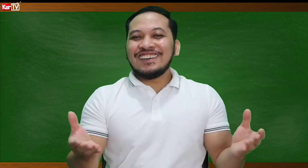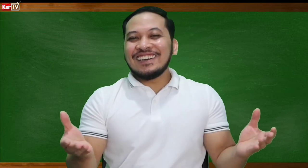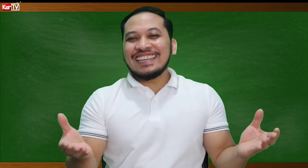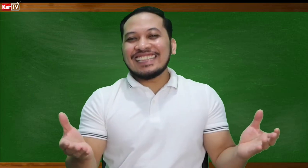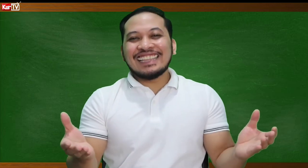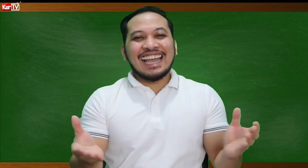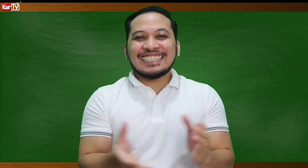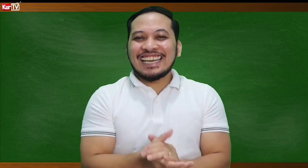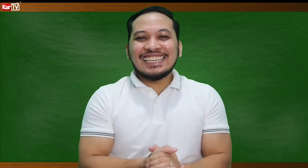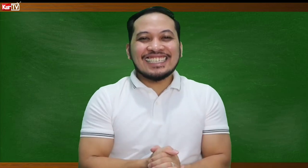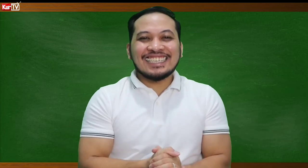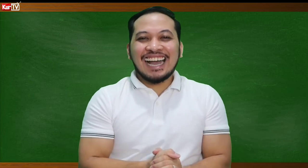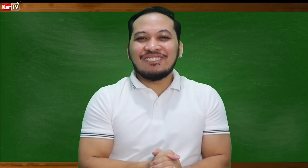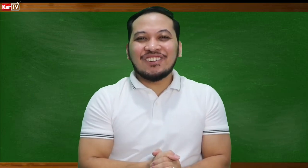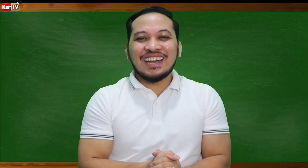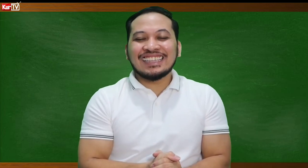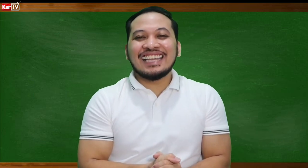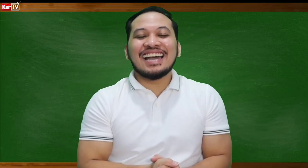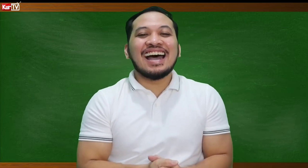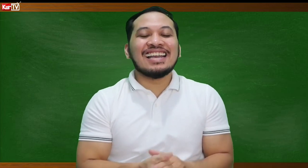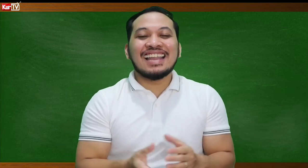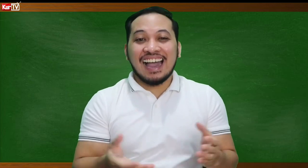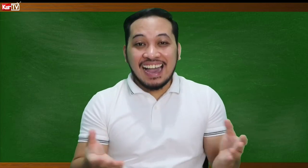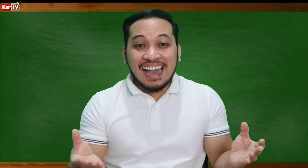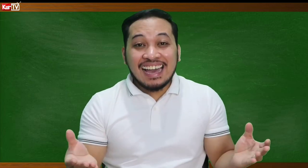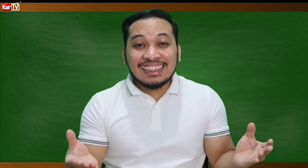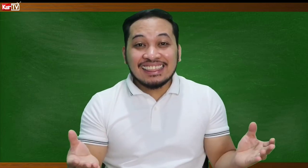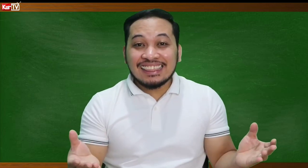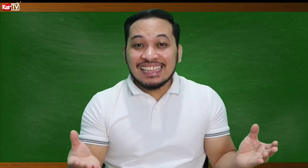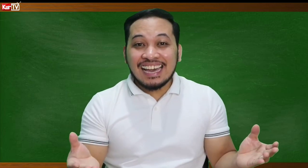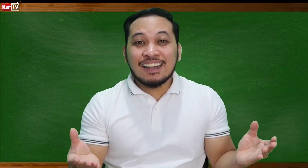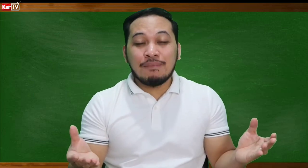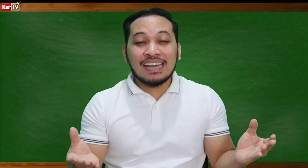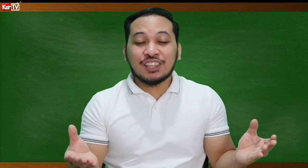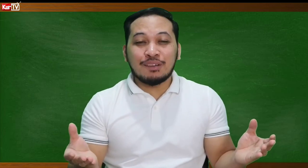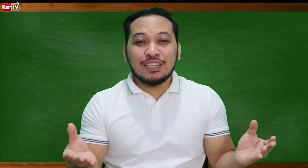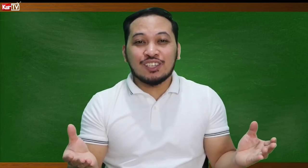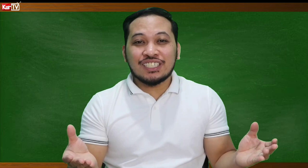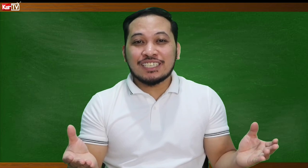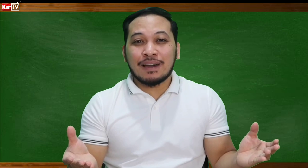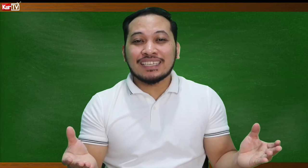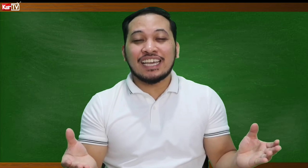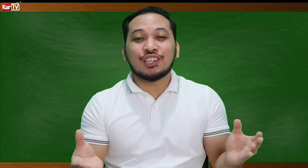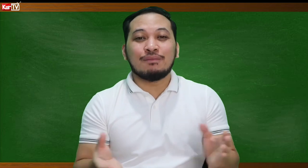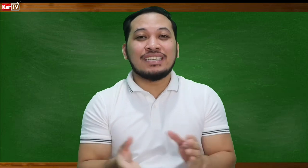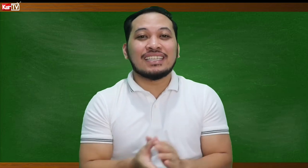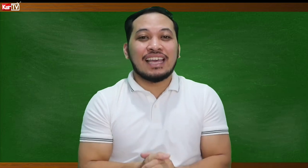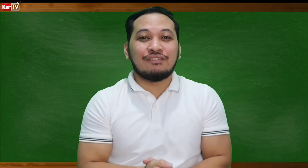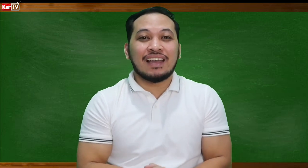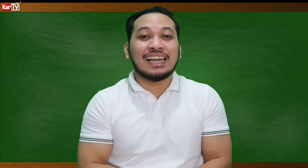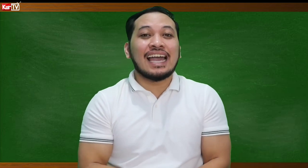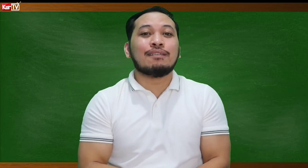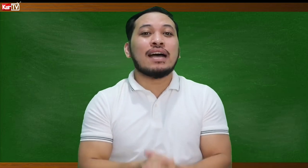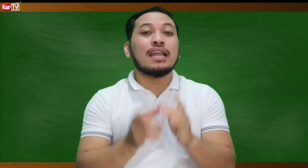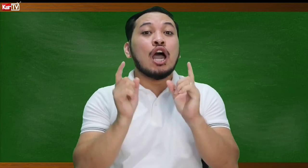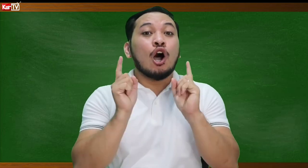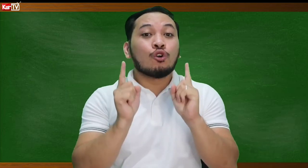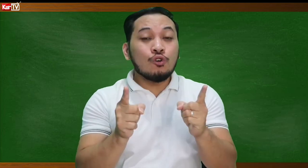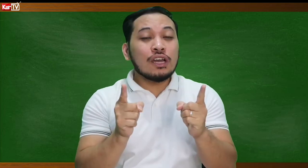Ayun, at naisenyas na nga po natin ang lahat ng math terminologies para sa intermediate level. Kaya naman, kung